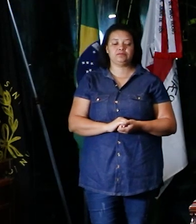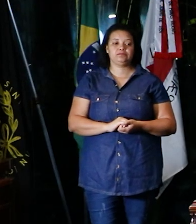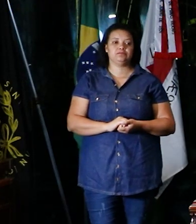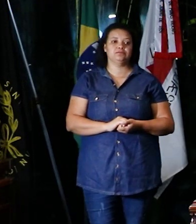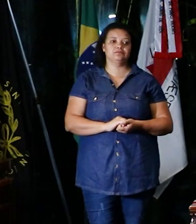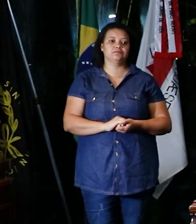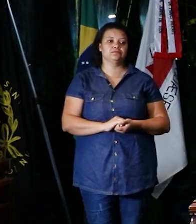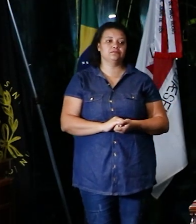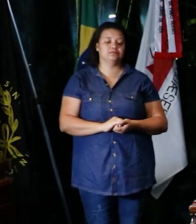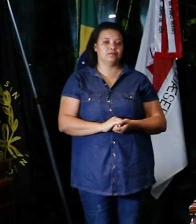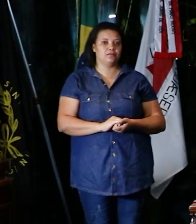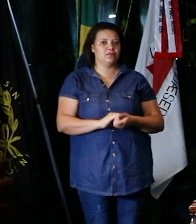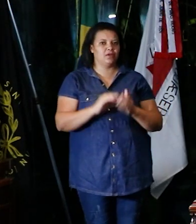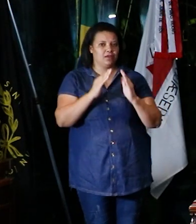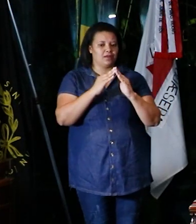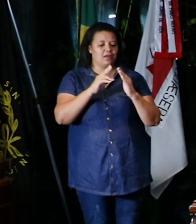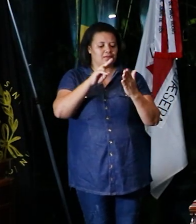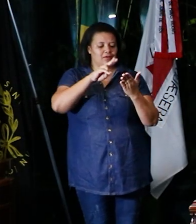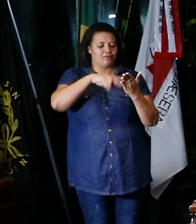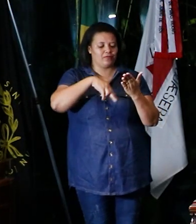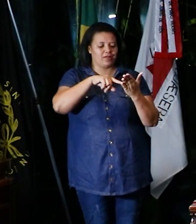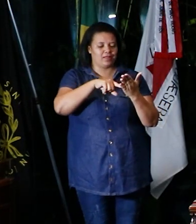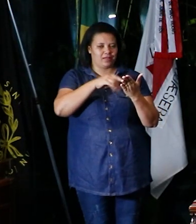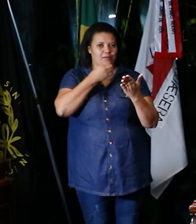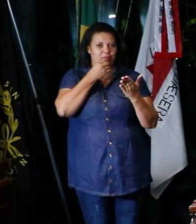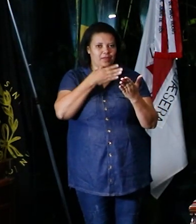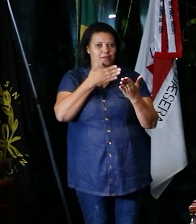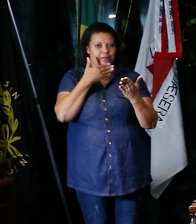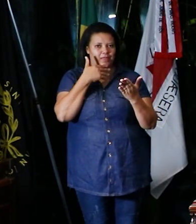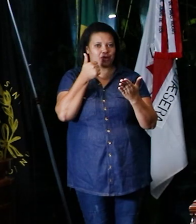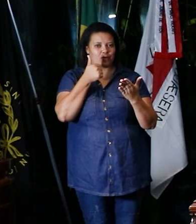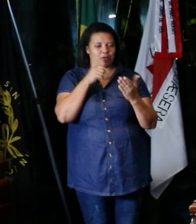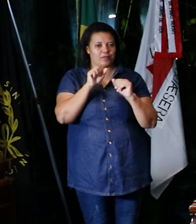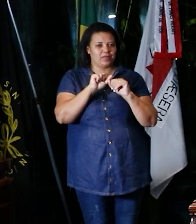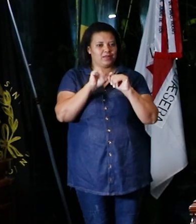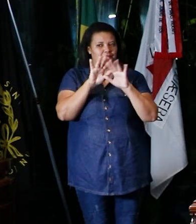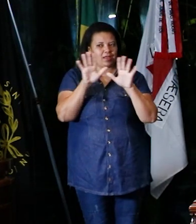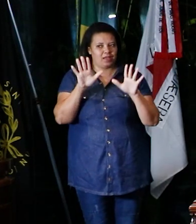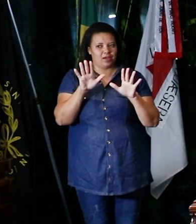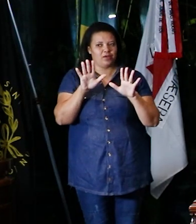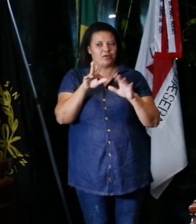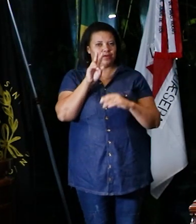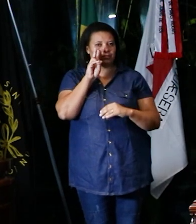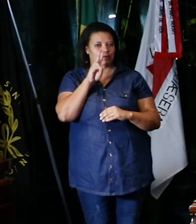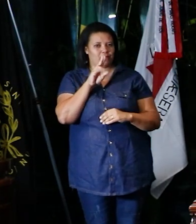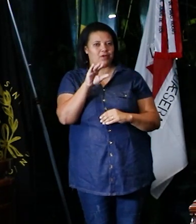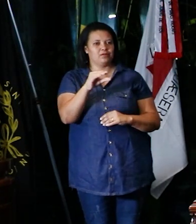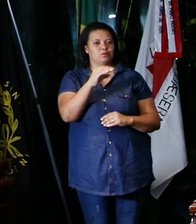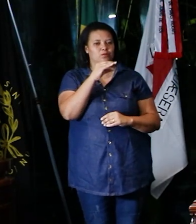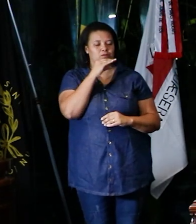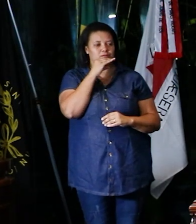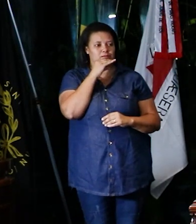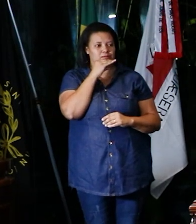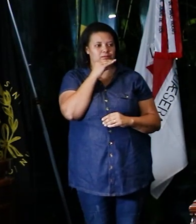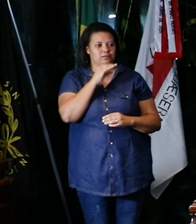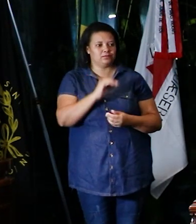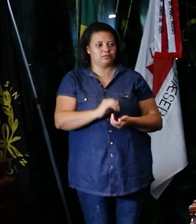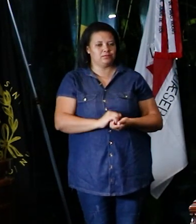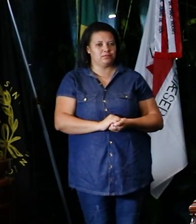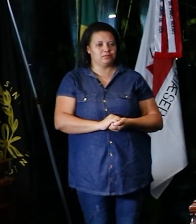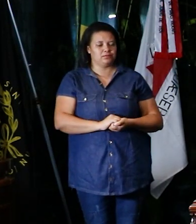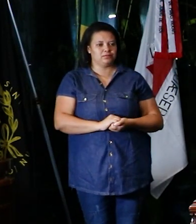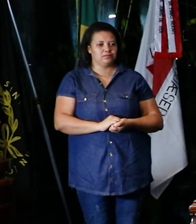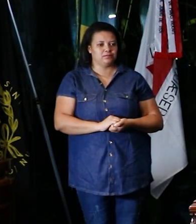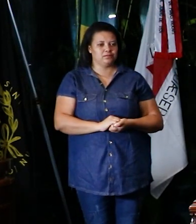mas vocês vão ver em casa, é bom que vocês tenham outra oportunidade de ver Drummond. É